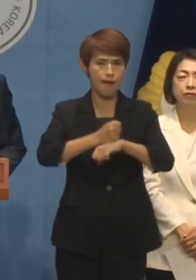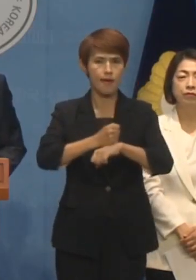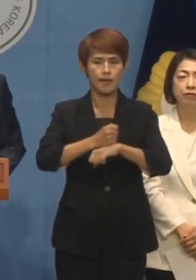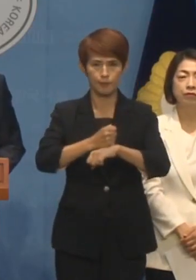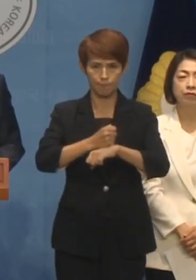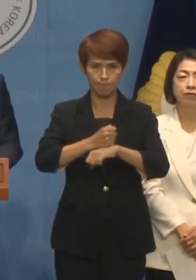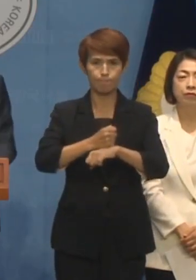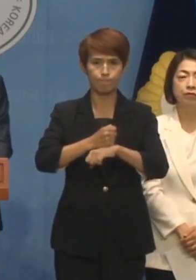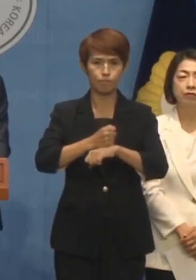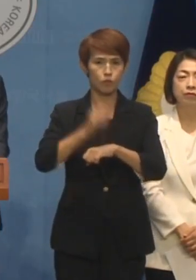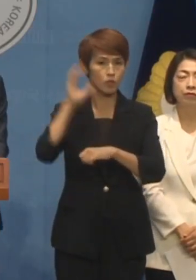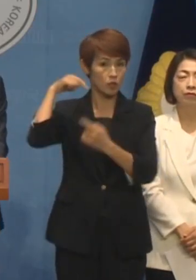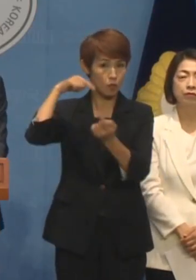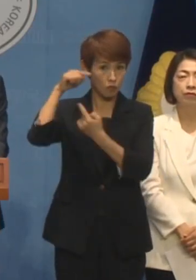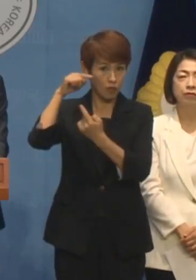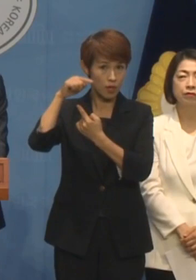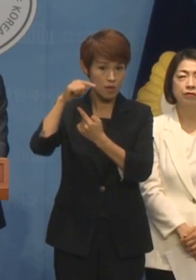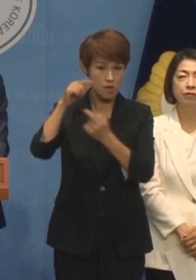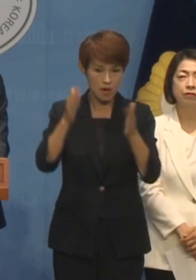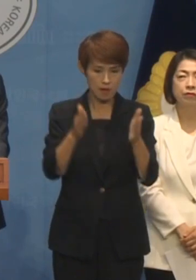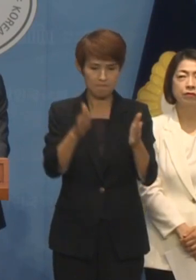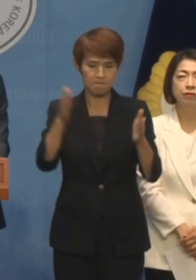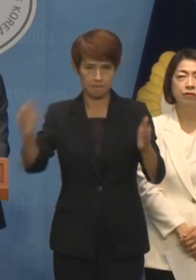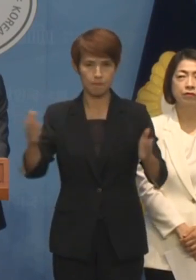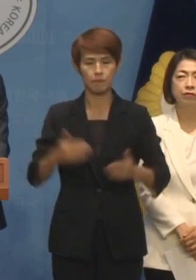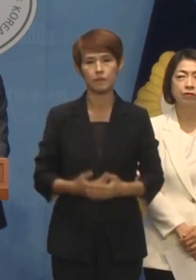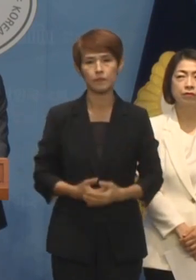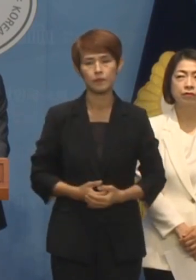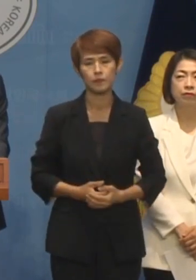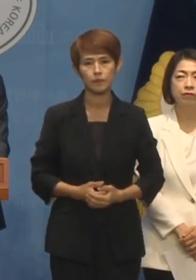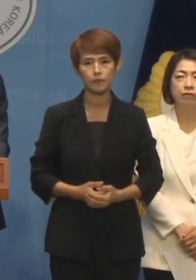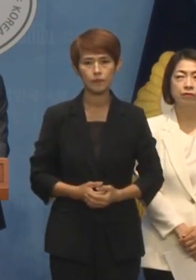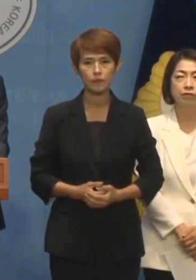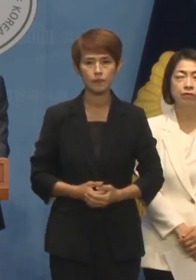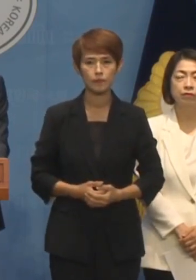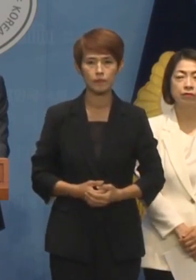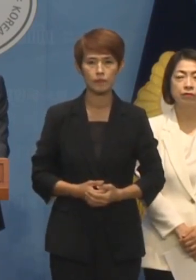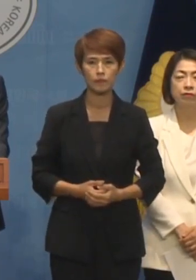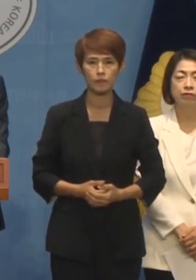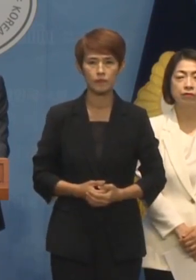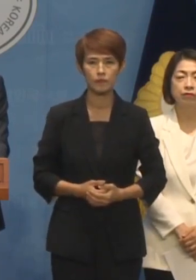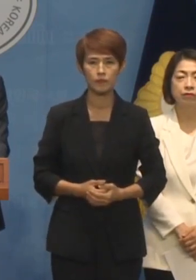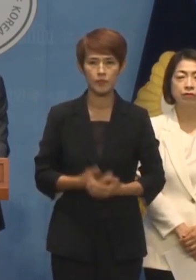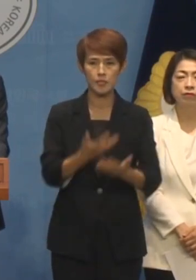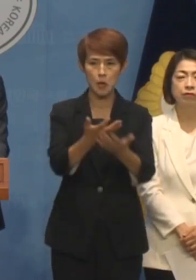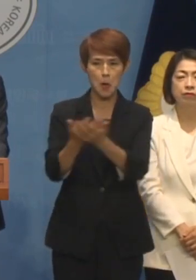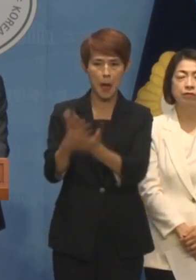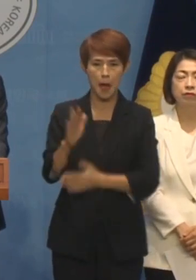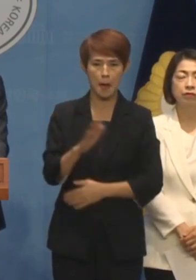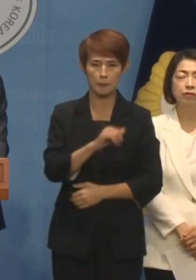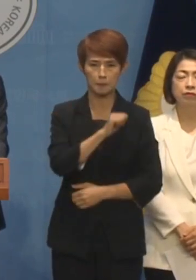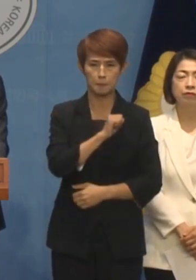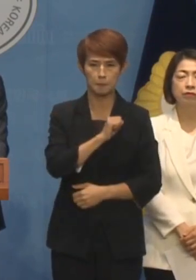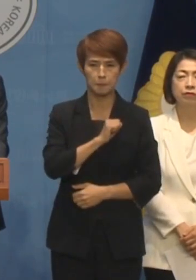청문회를 연장하기로 했습니다. 조금만 버티면 자료 안 내고 버티면 시간이